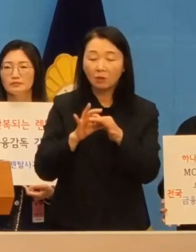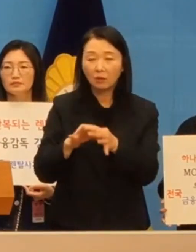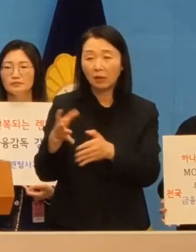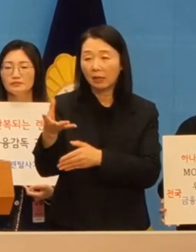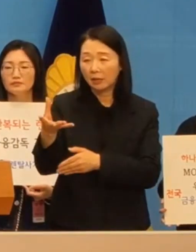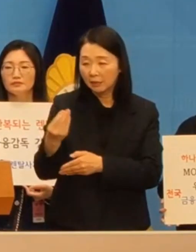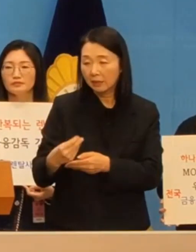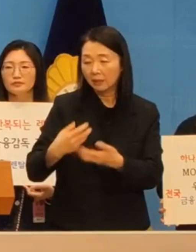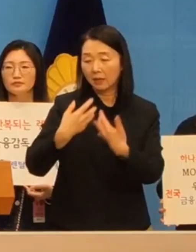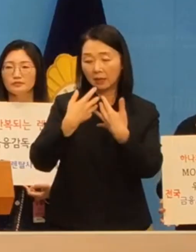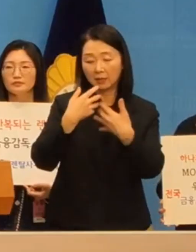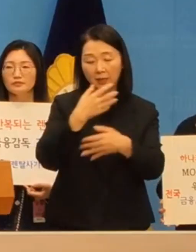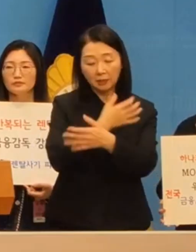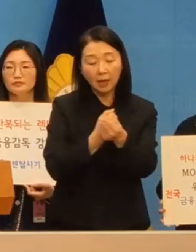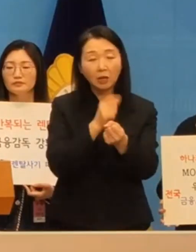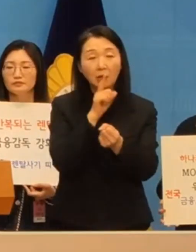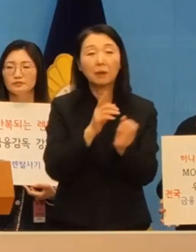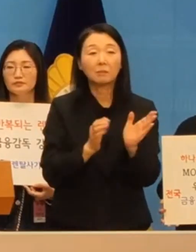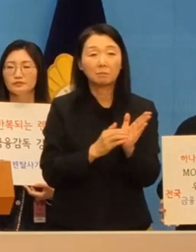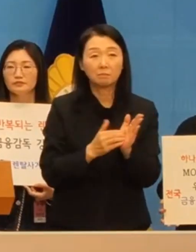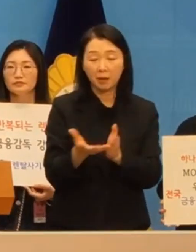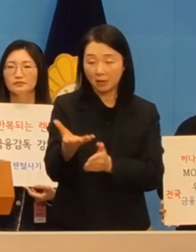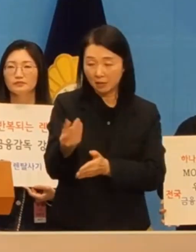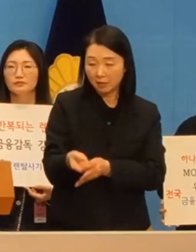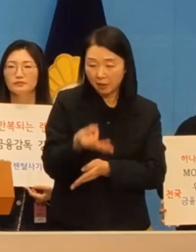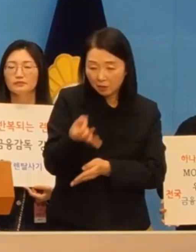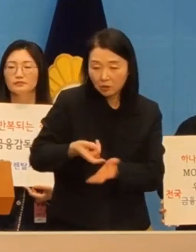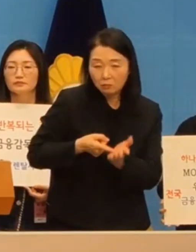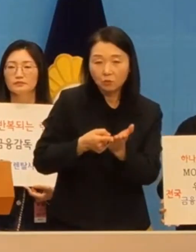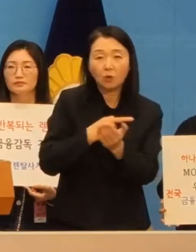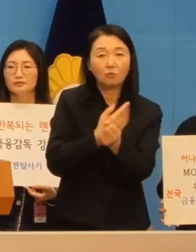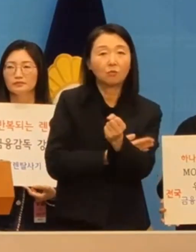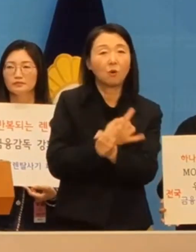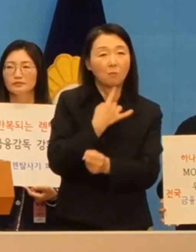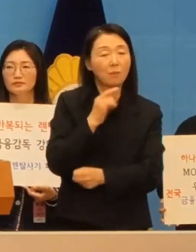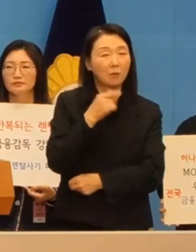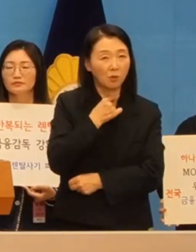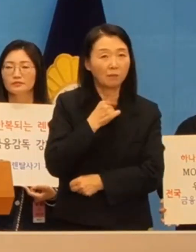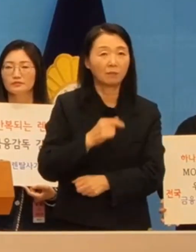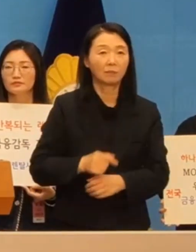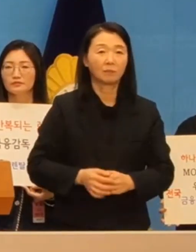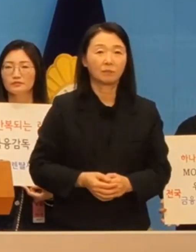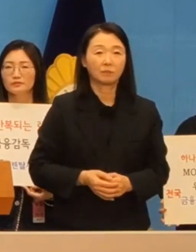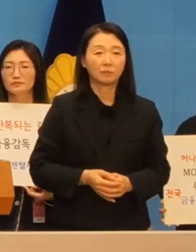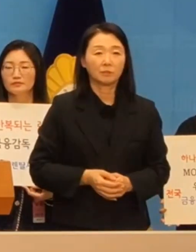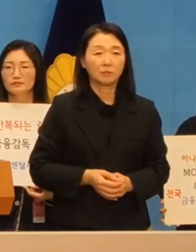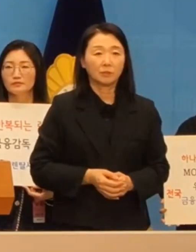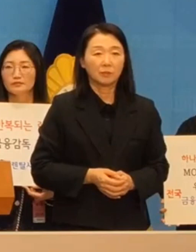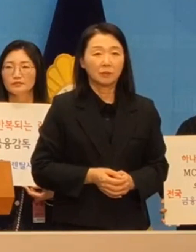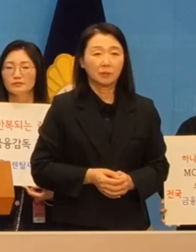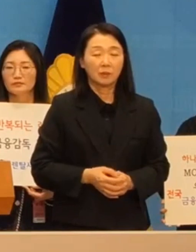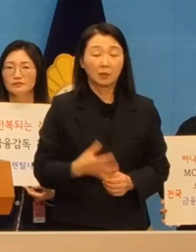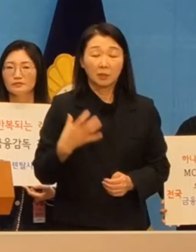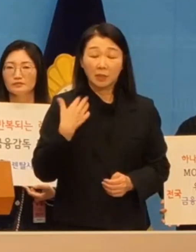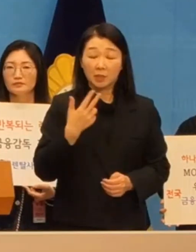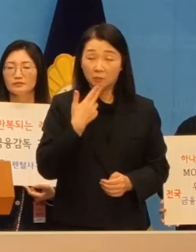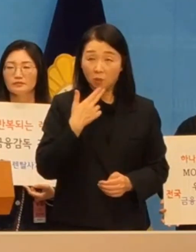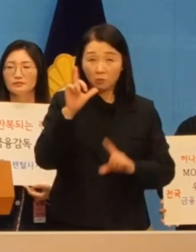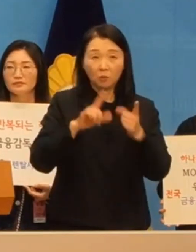계약이라고만 주장하면서 렌탈료 지급 청구권만 주장하고 있습니다. 이렇게 무책임한